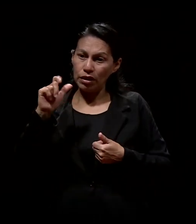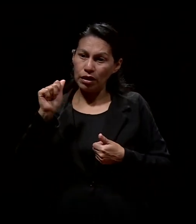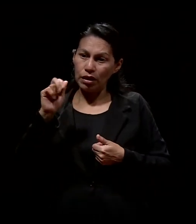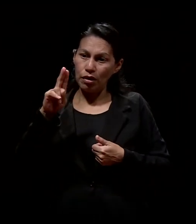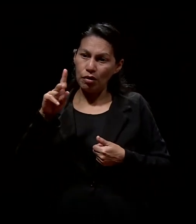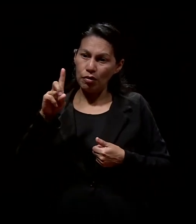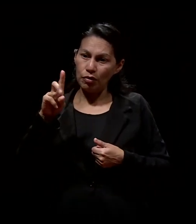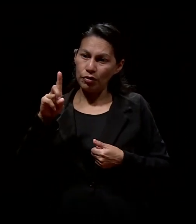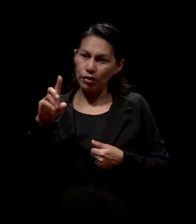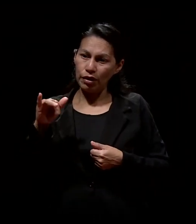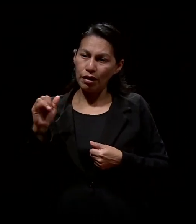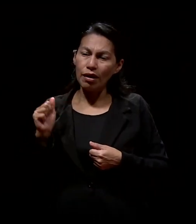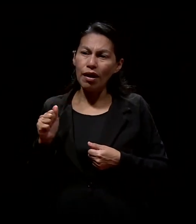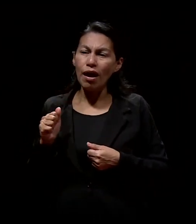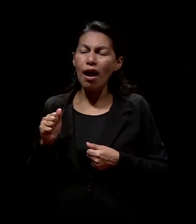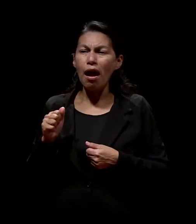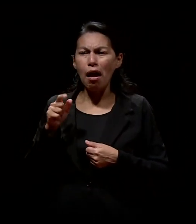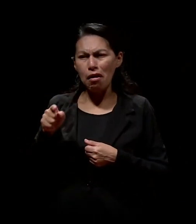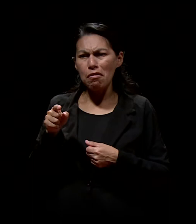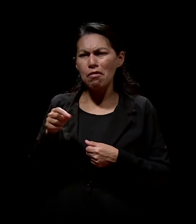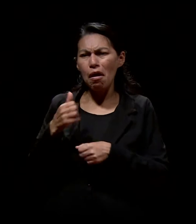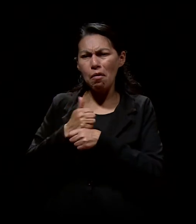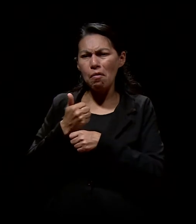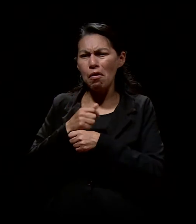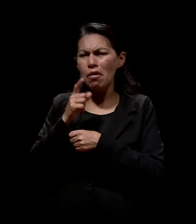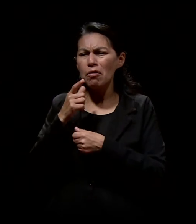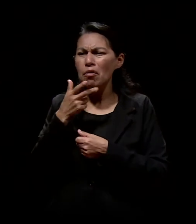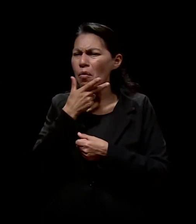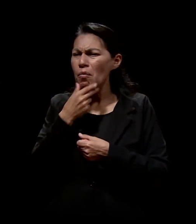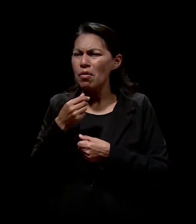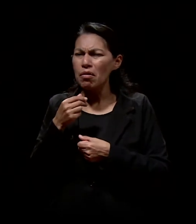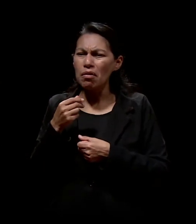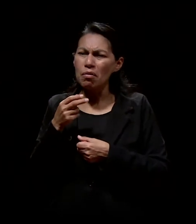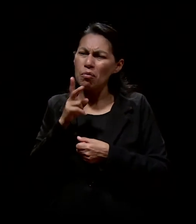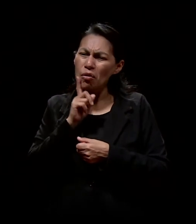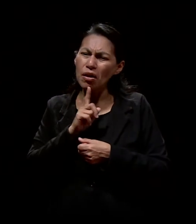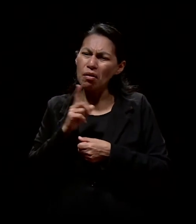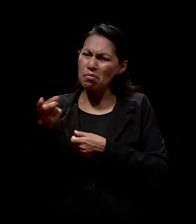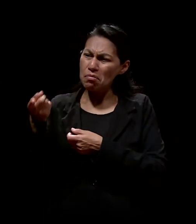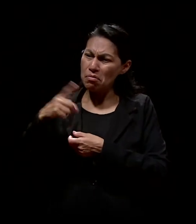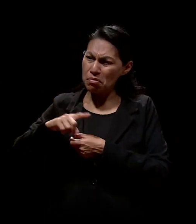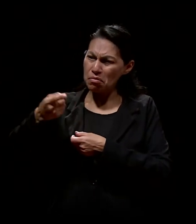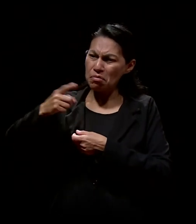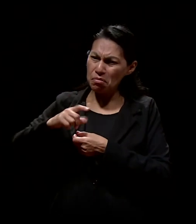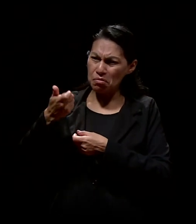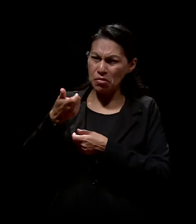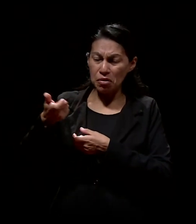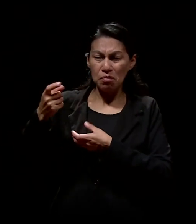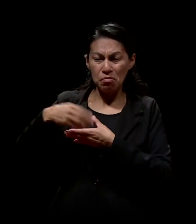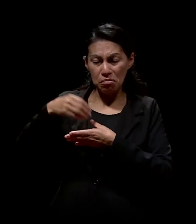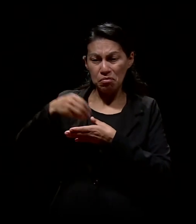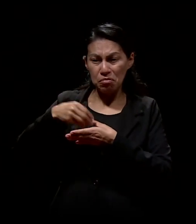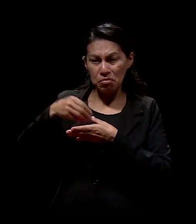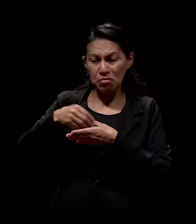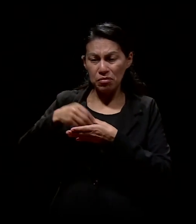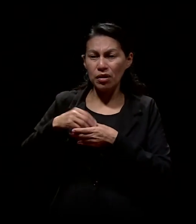estuvieron apoyando y Dios estuvo obrando en mi vida durante varios meses. Amén. En el mes de agosto de este